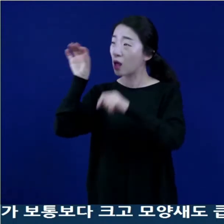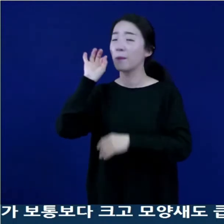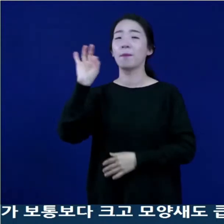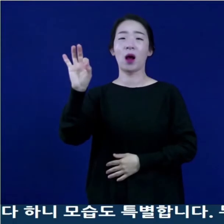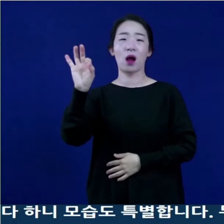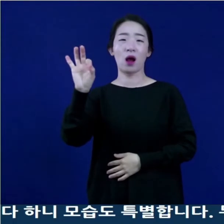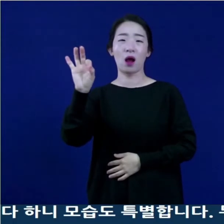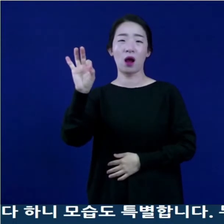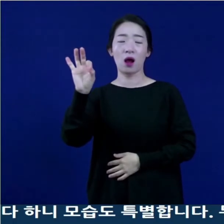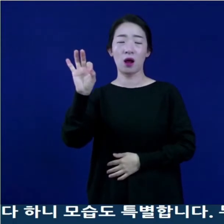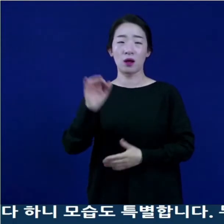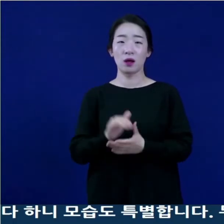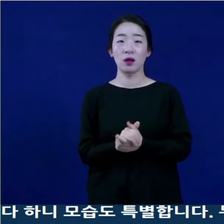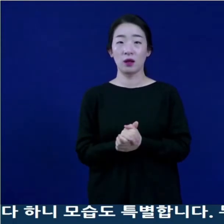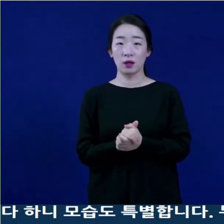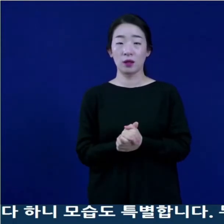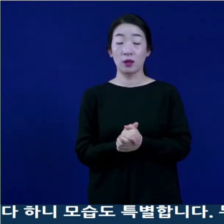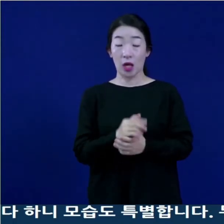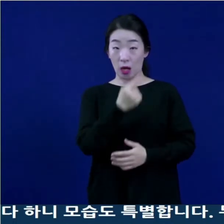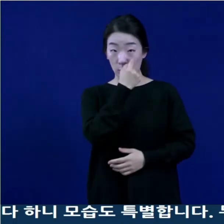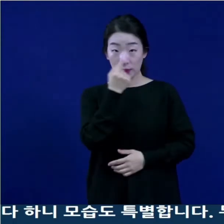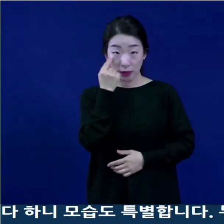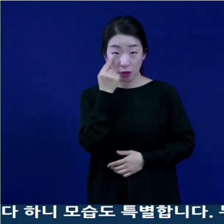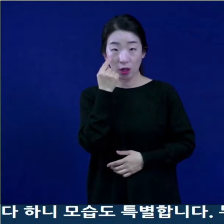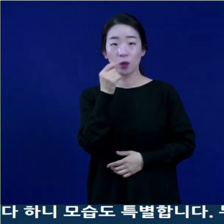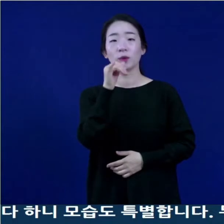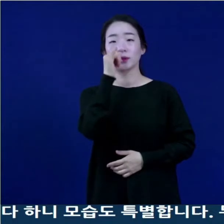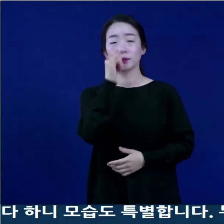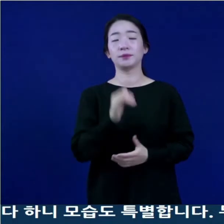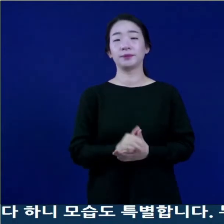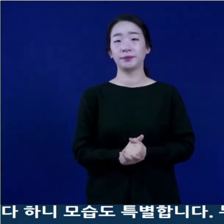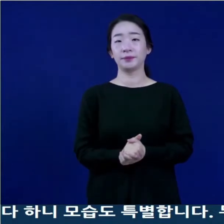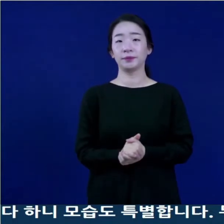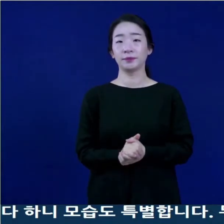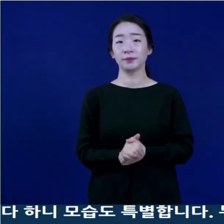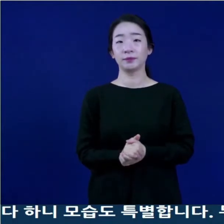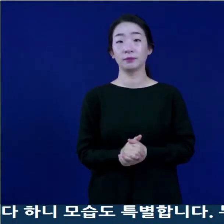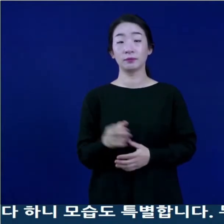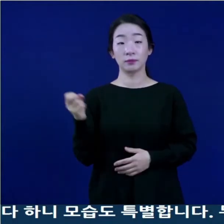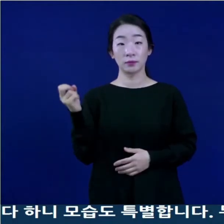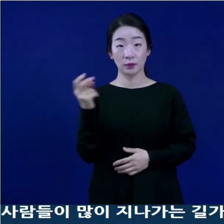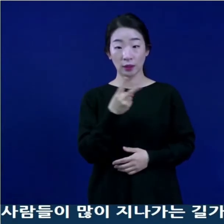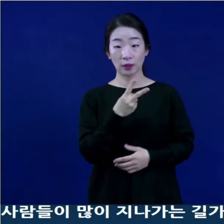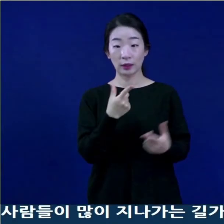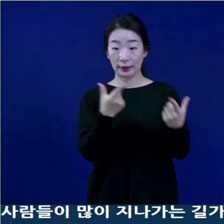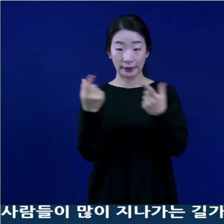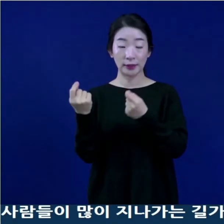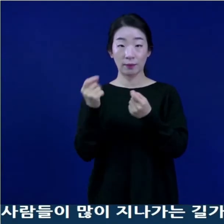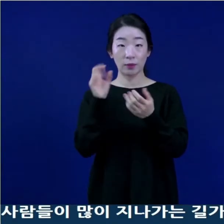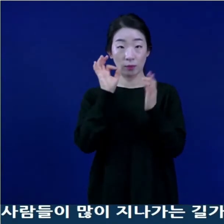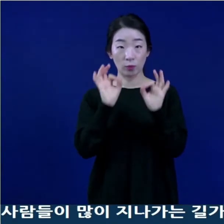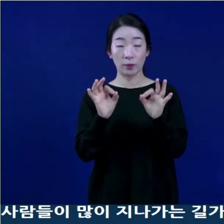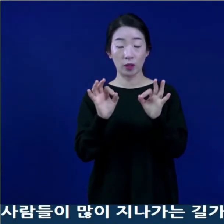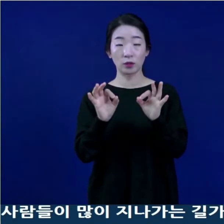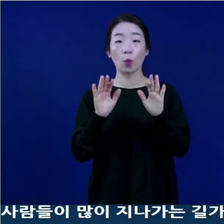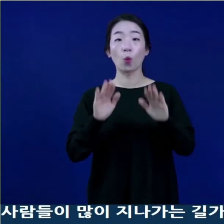요한복음이 가르쳐주고 있고 증언하는 바이죠. 한번 같이 봤으면 좋겠습니다. 오늘